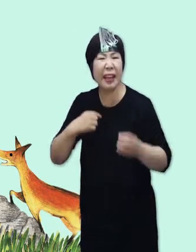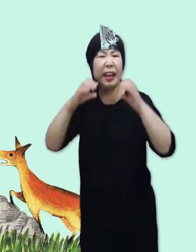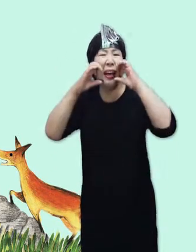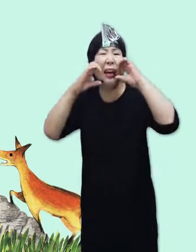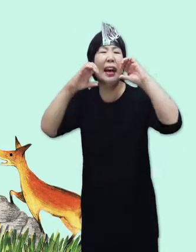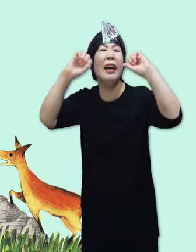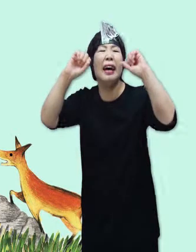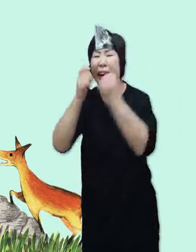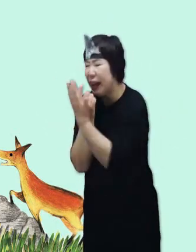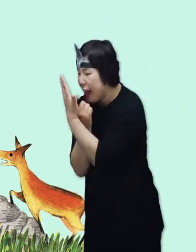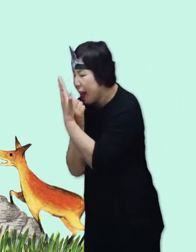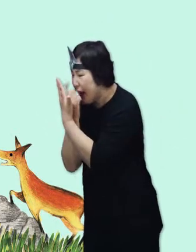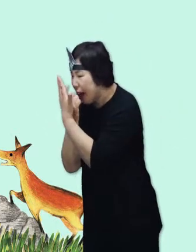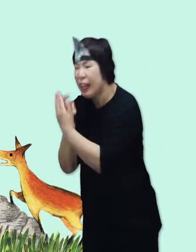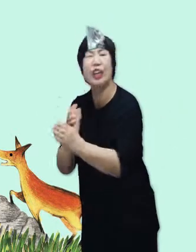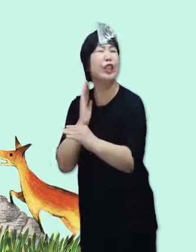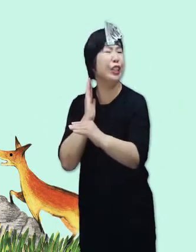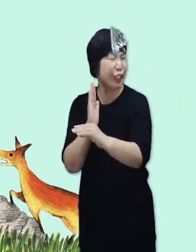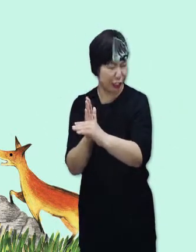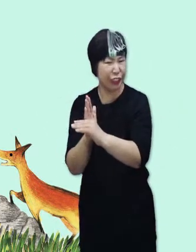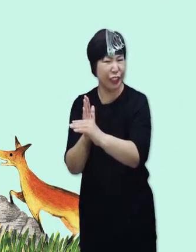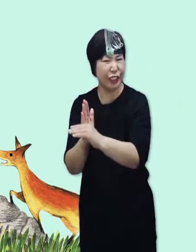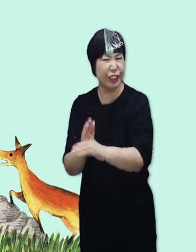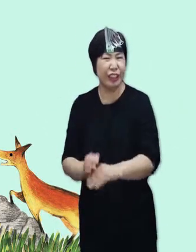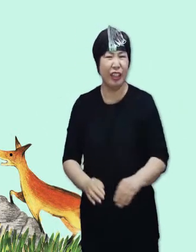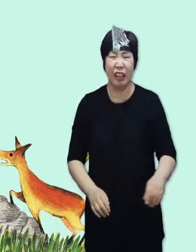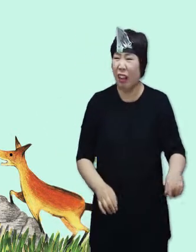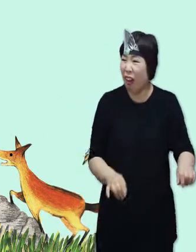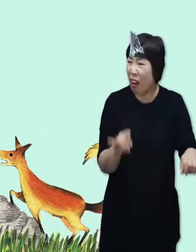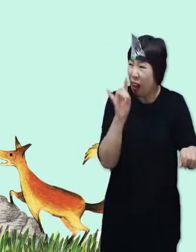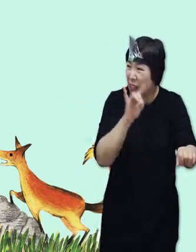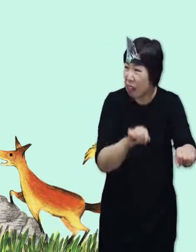보시다시피 엄니를 갈고 있어.